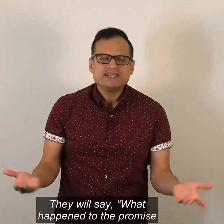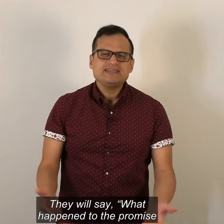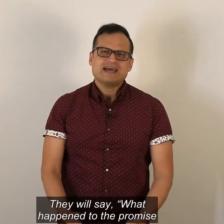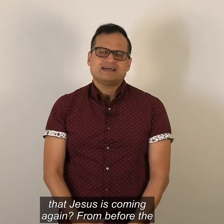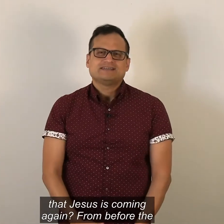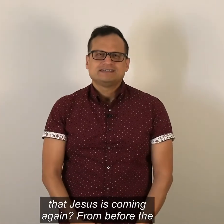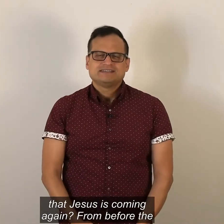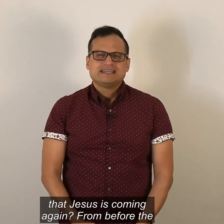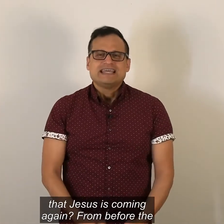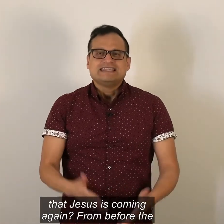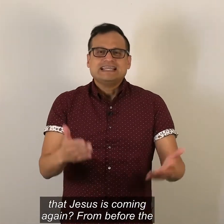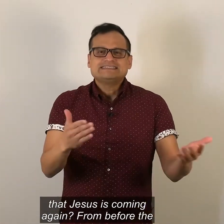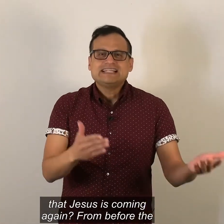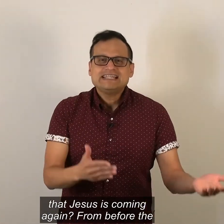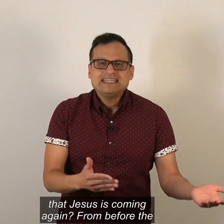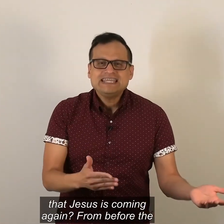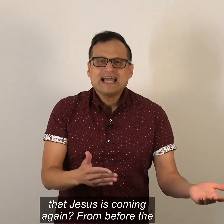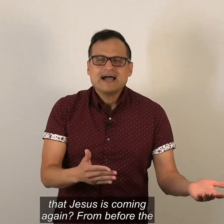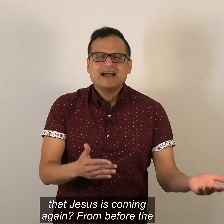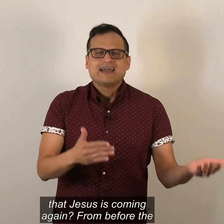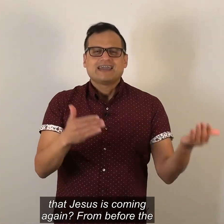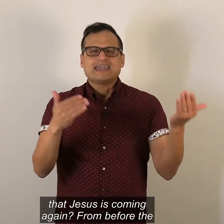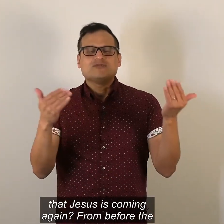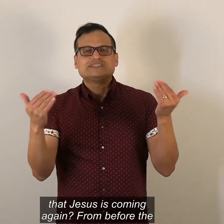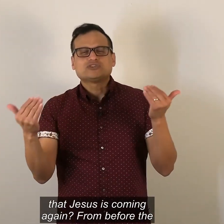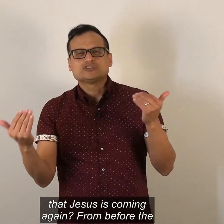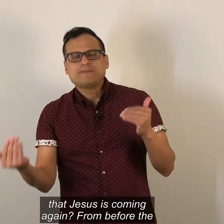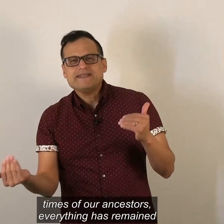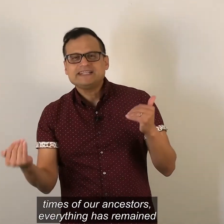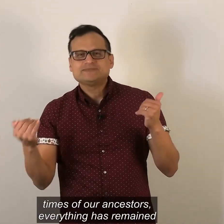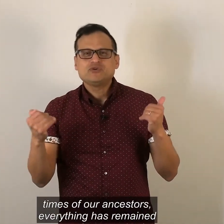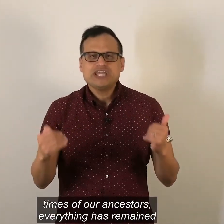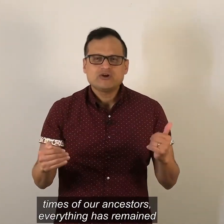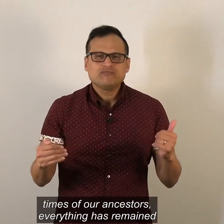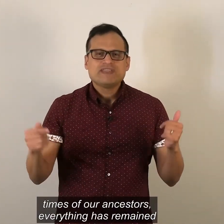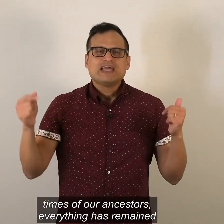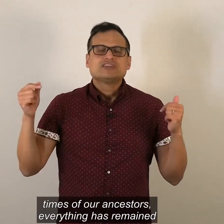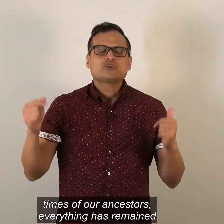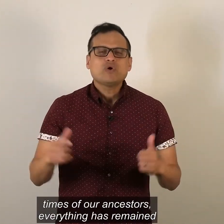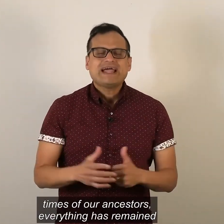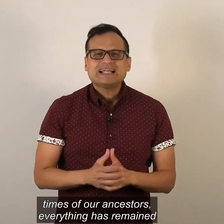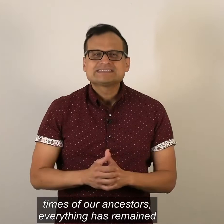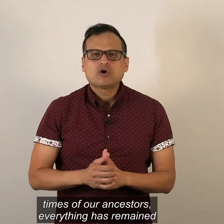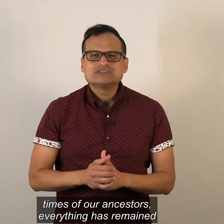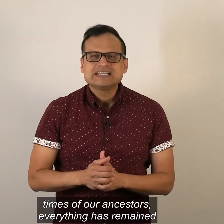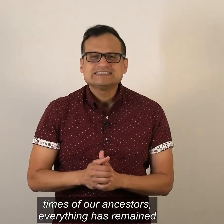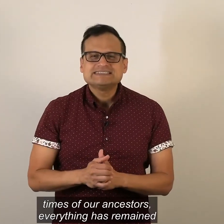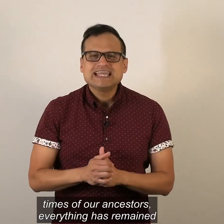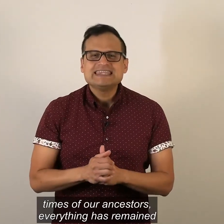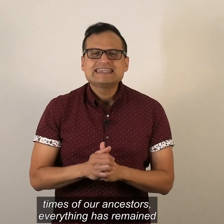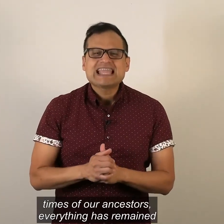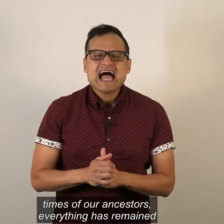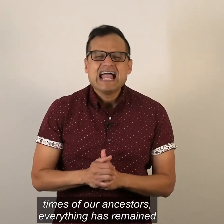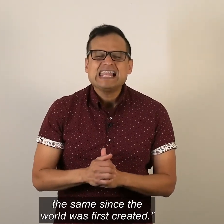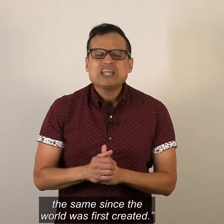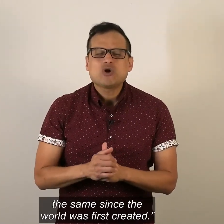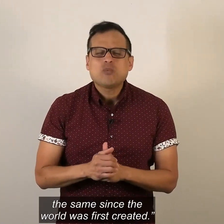venida? Desde el día que nuestros padres murieron, todas las cosas siguen tal y como